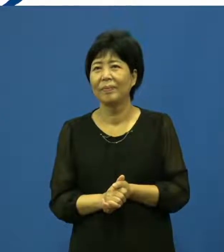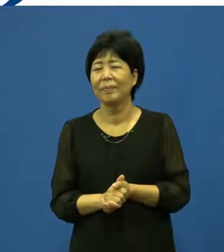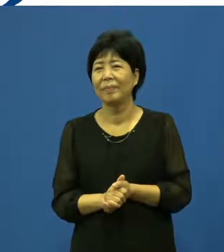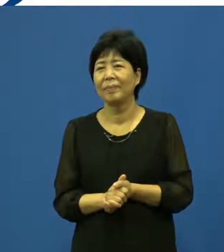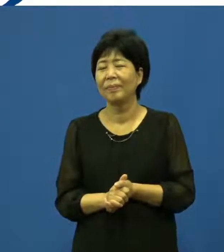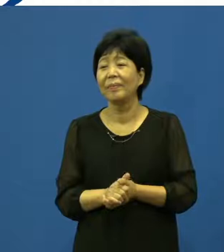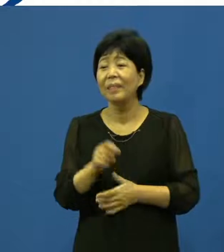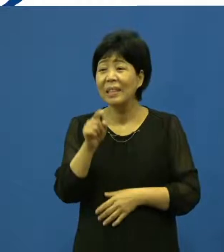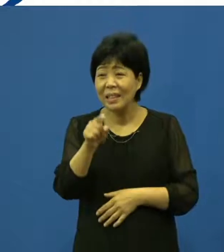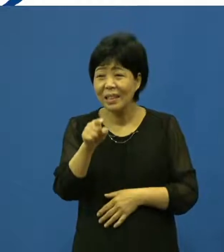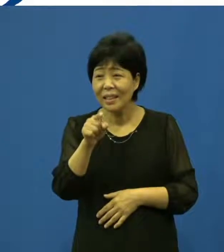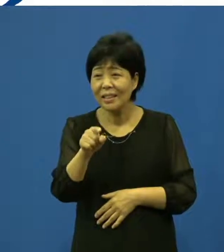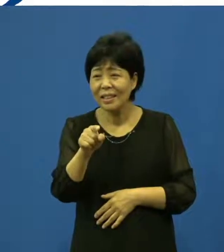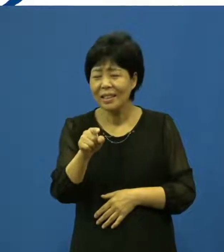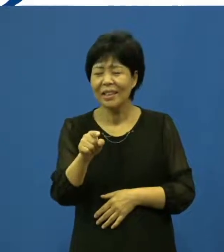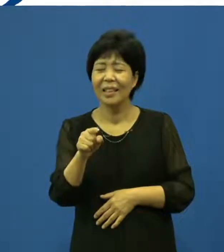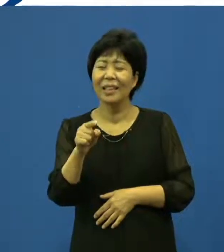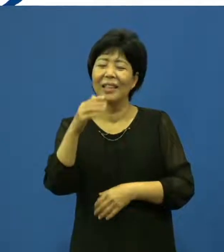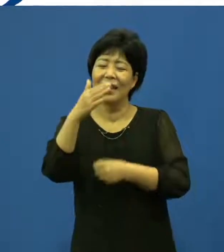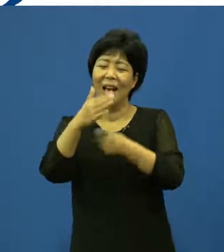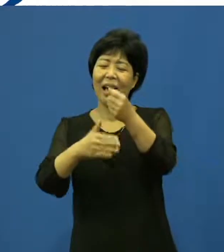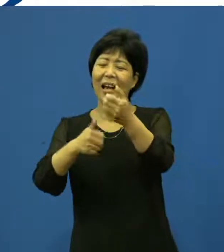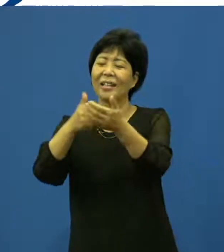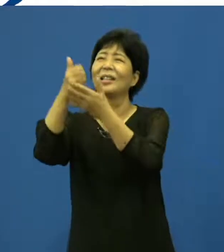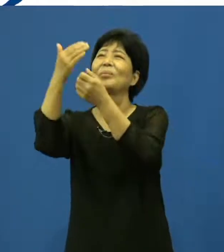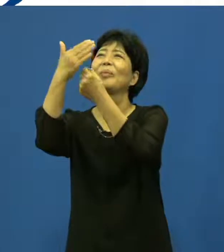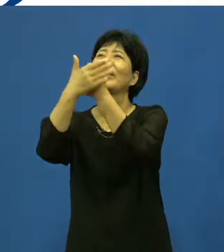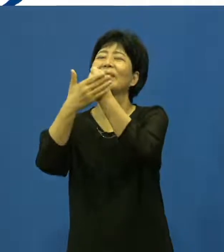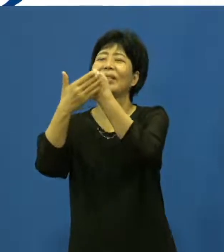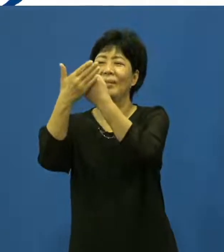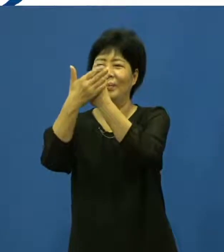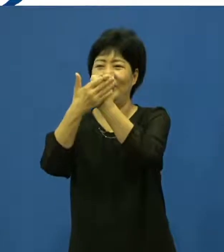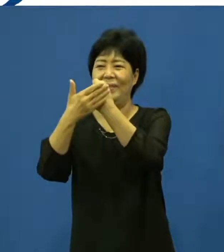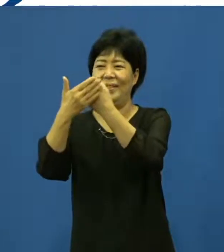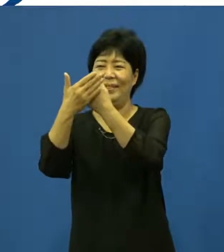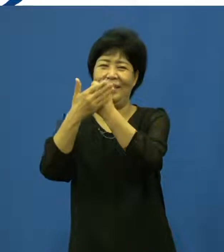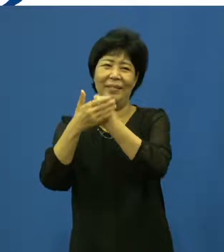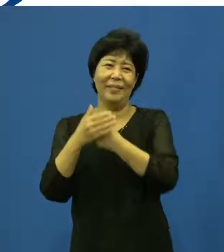이것이 하나님의 은혜라는 것입니다. 이 하나님의 은혜를 이렇게 표현한 것입니다.